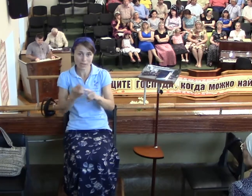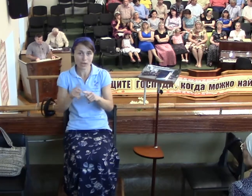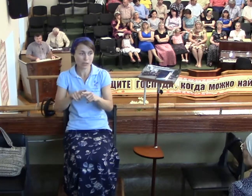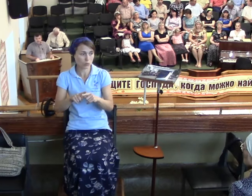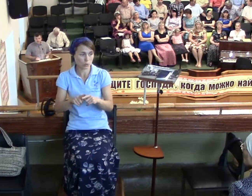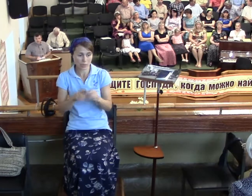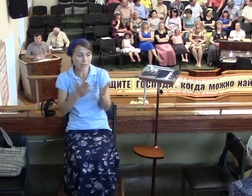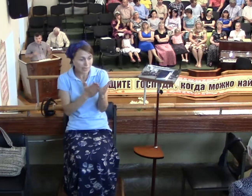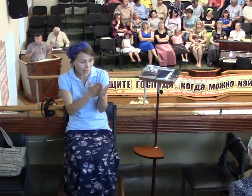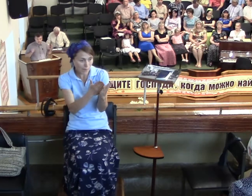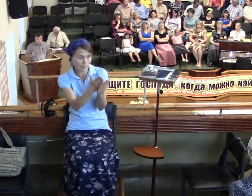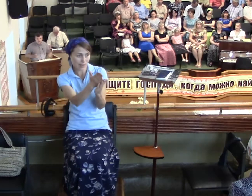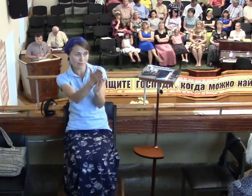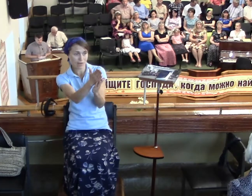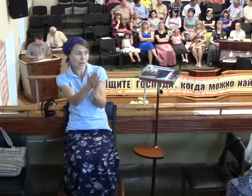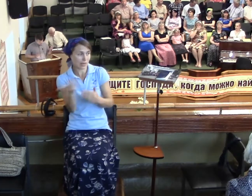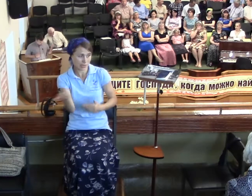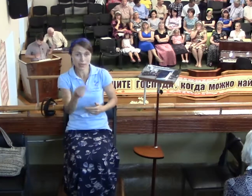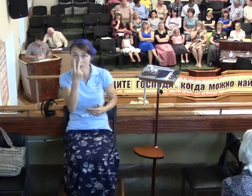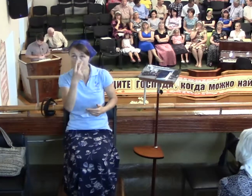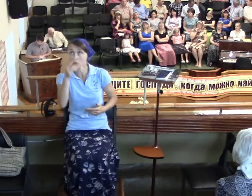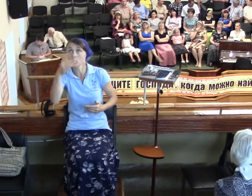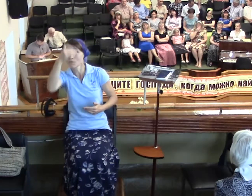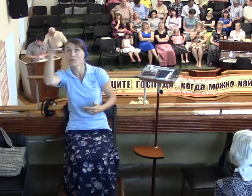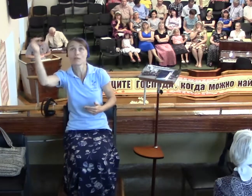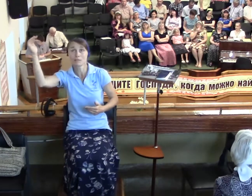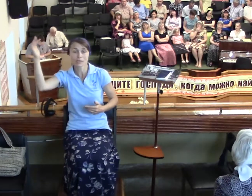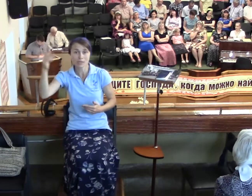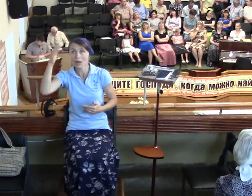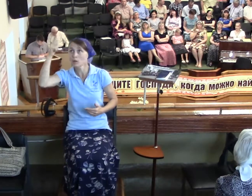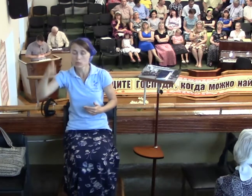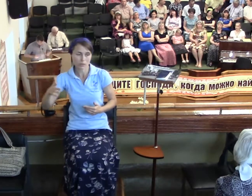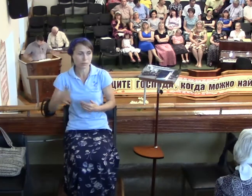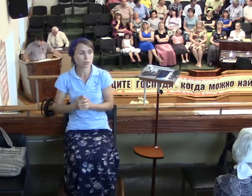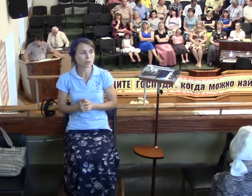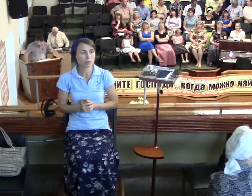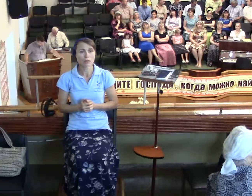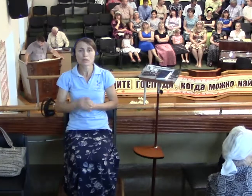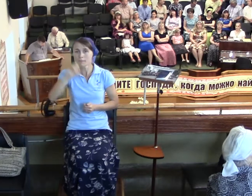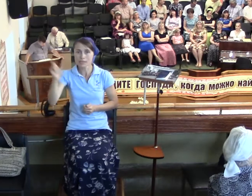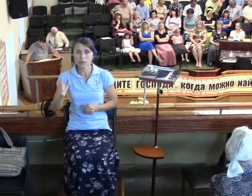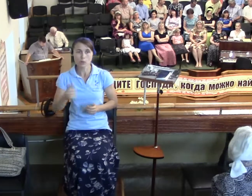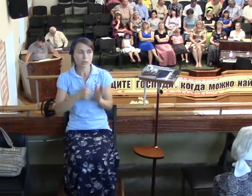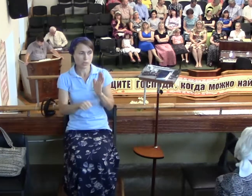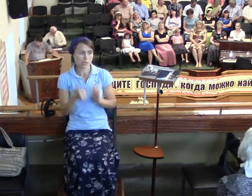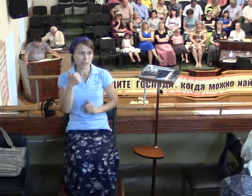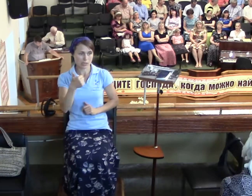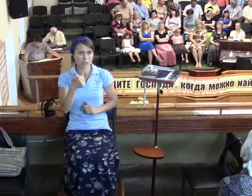который направляет наш взор куда вверх, направляет наш взор к Господу. Псалом